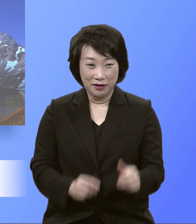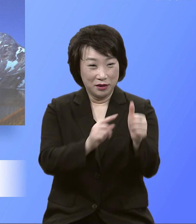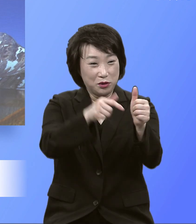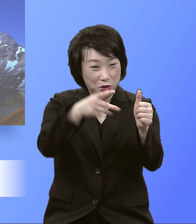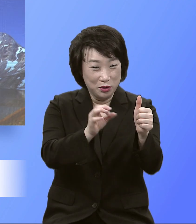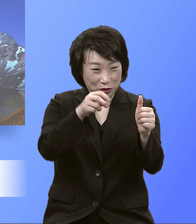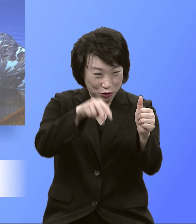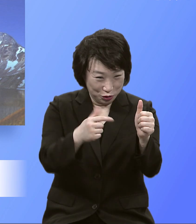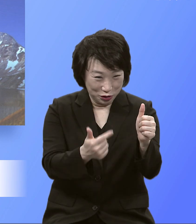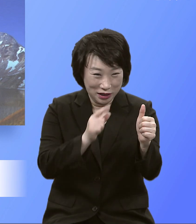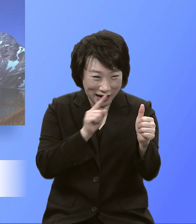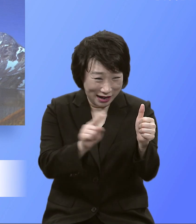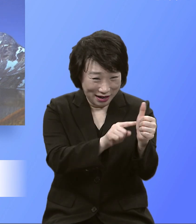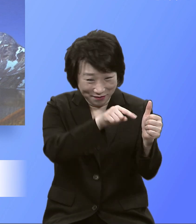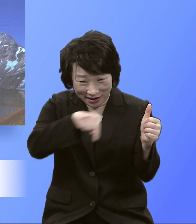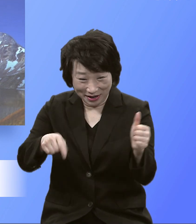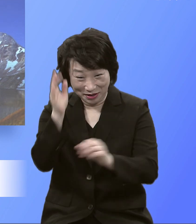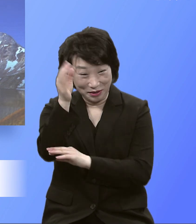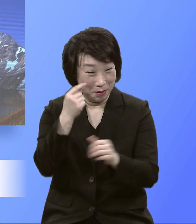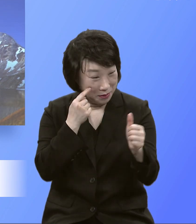한번 나와서 설교 한번 해볼래?